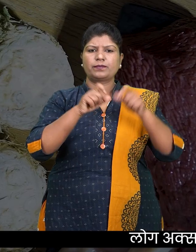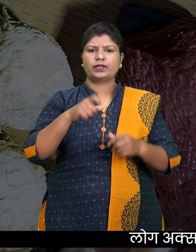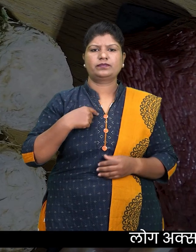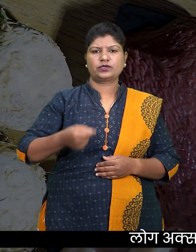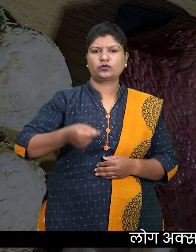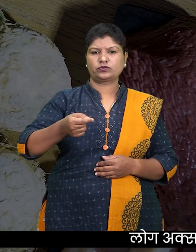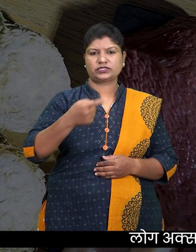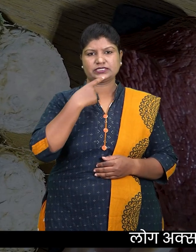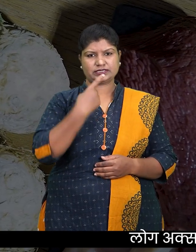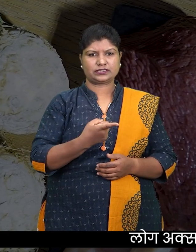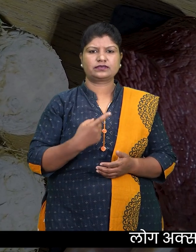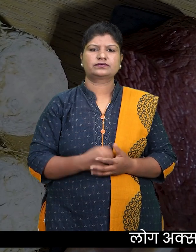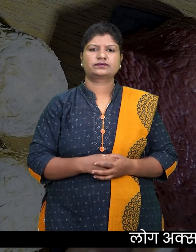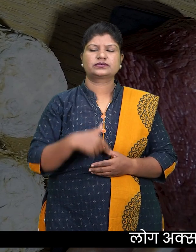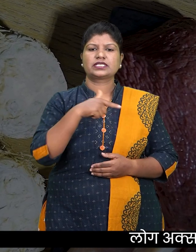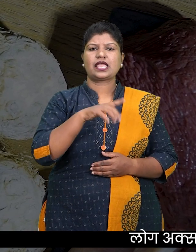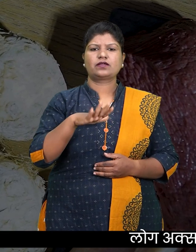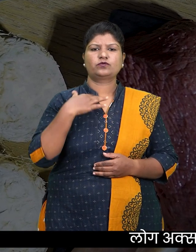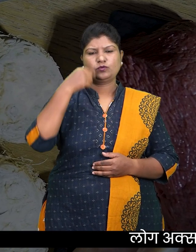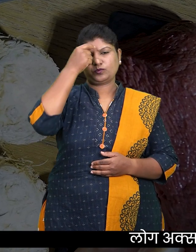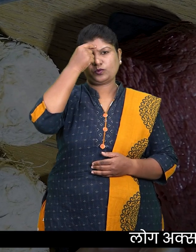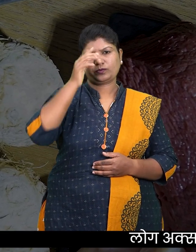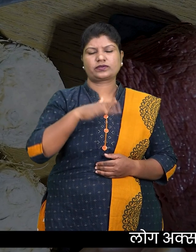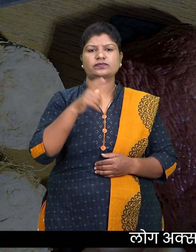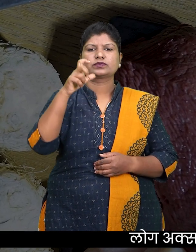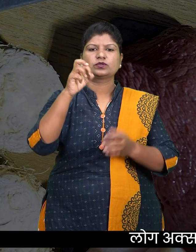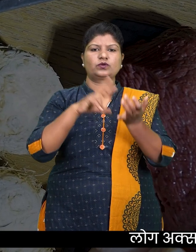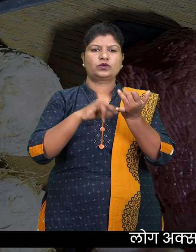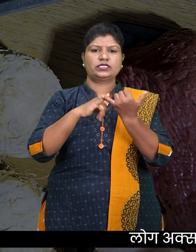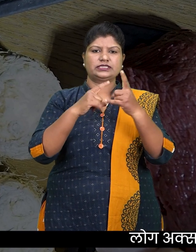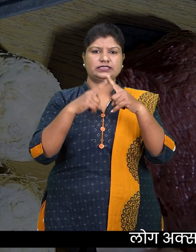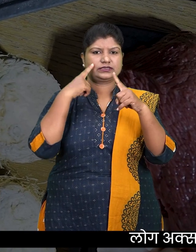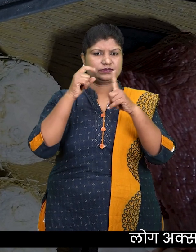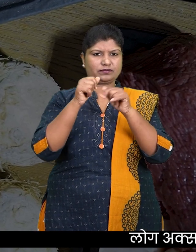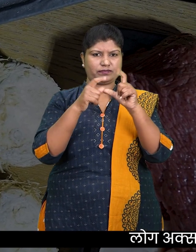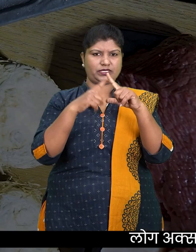लोग अक्सर कहते हैं कि उनको कब्ज की समस्या है।